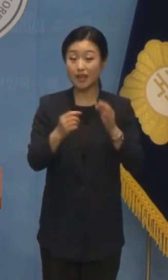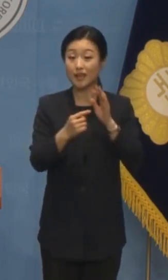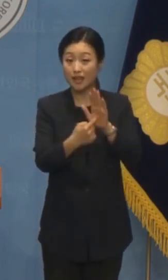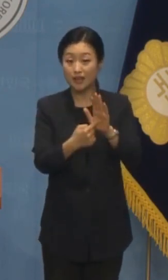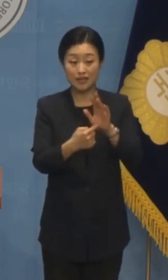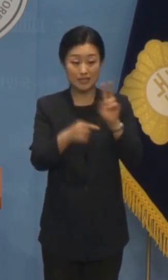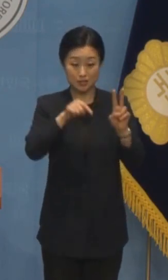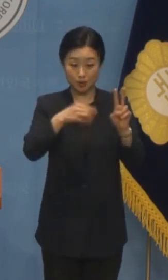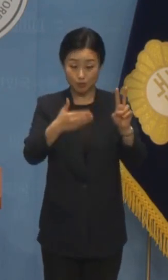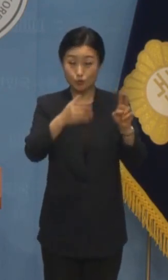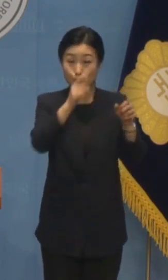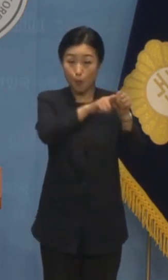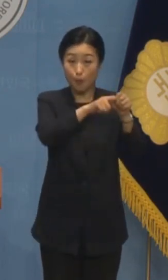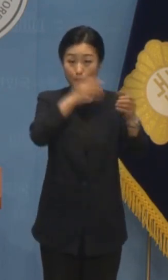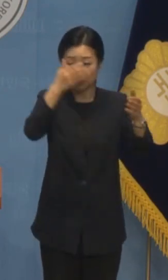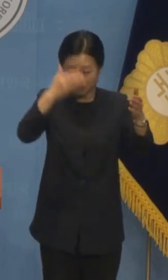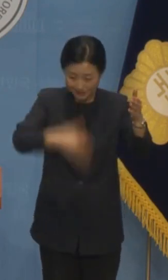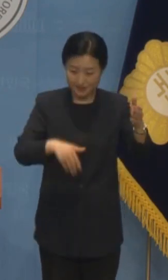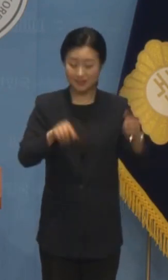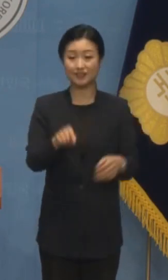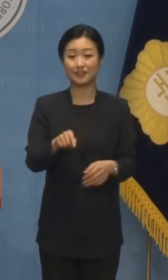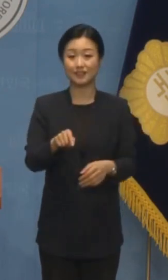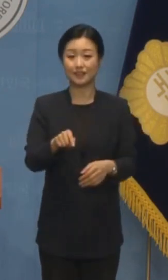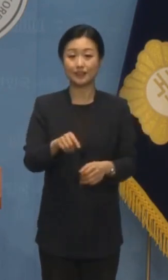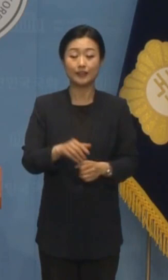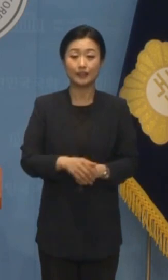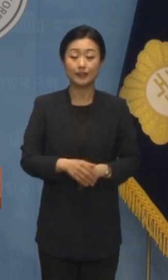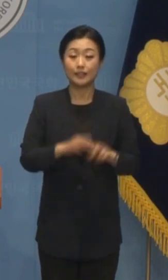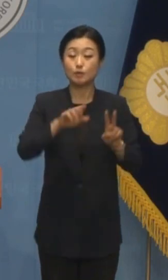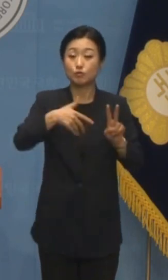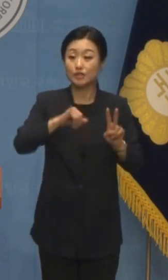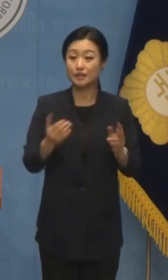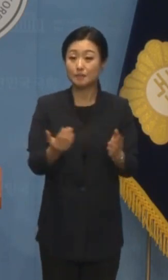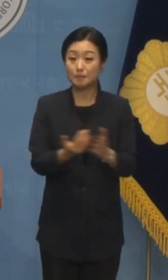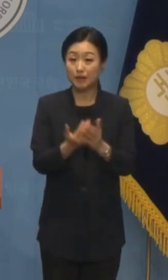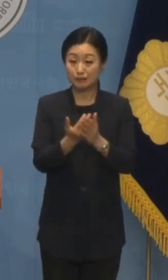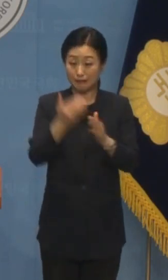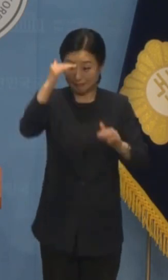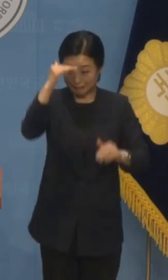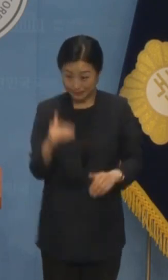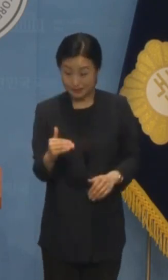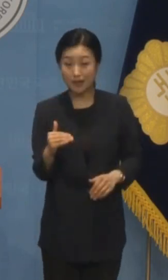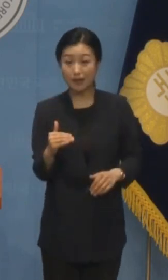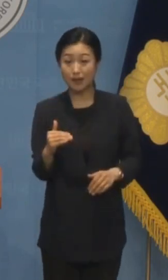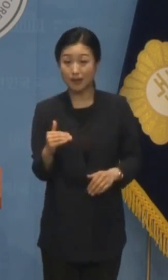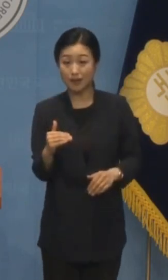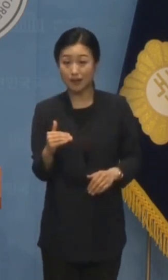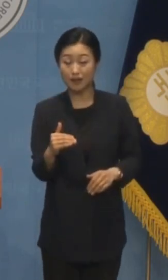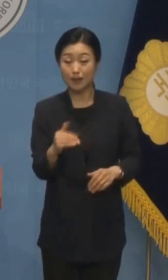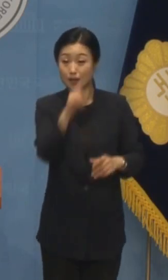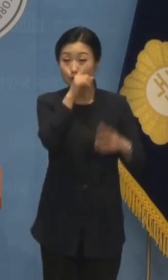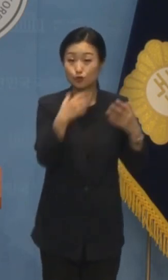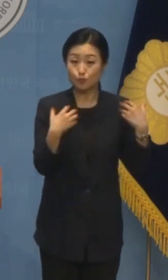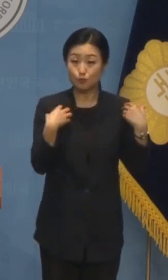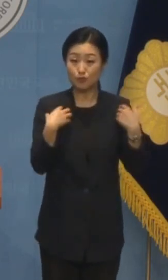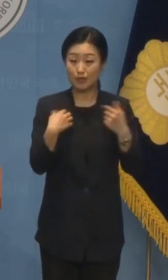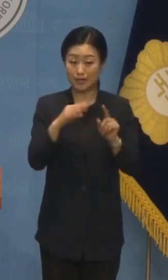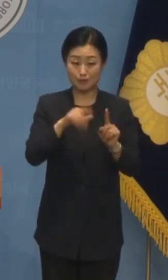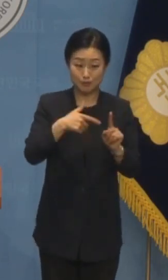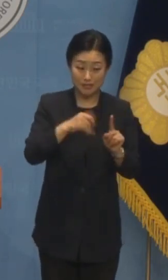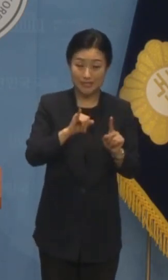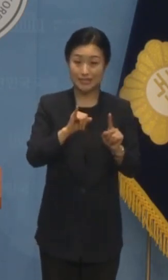전망치 2.9%보다 낮은 수치입니다. 2분기 성장률이 낮게 나오니까 기획재정부는 1분기 성장률에